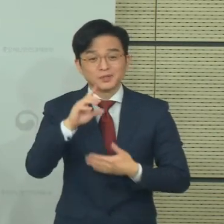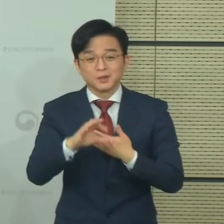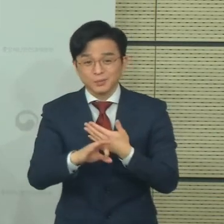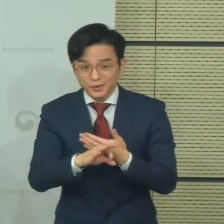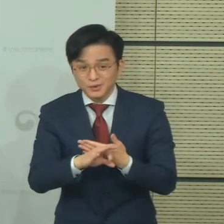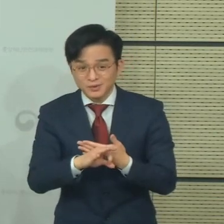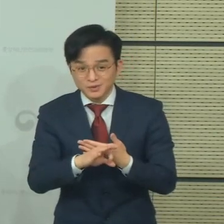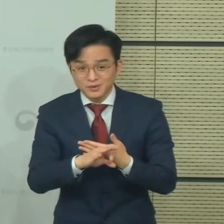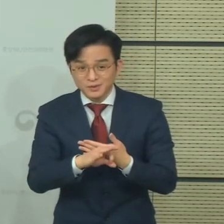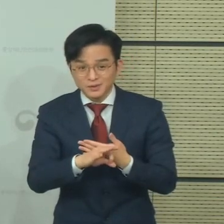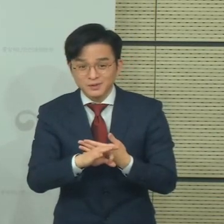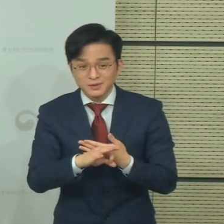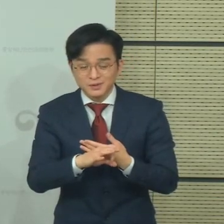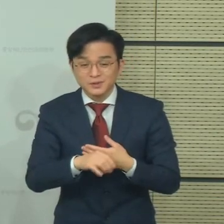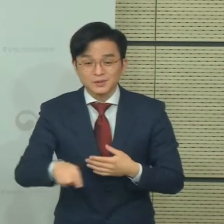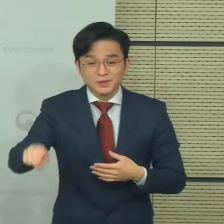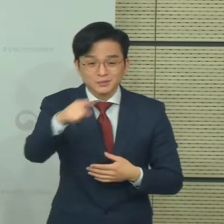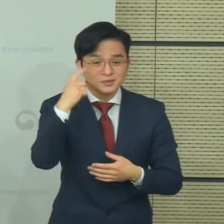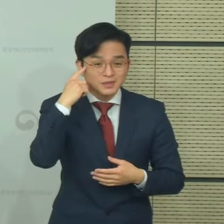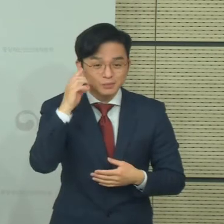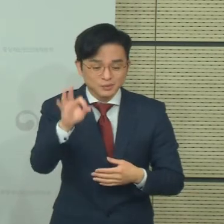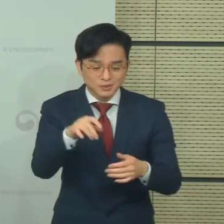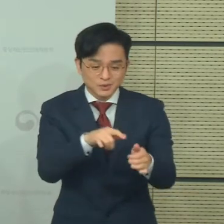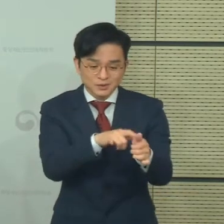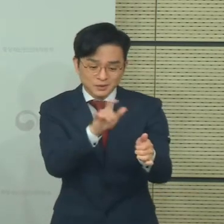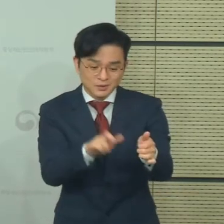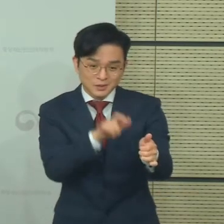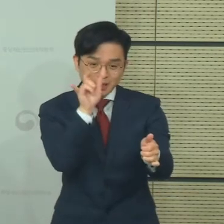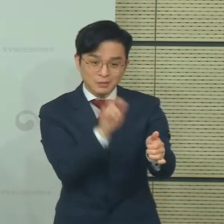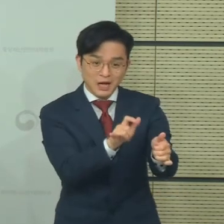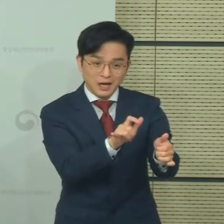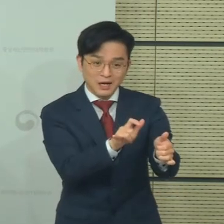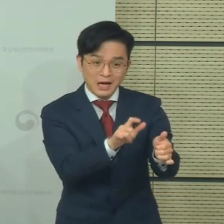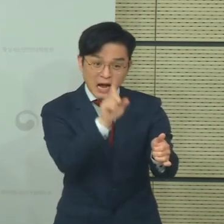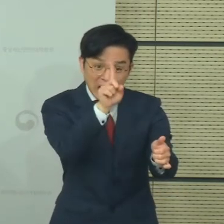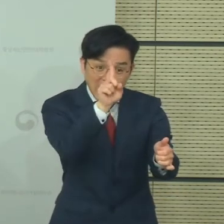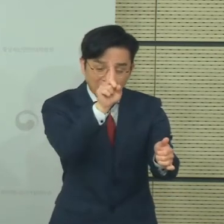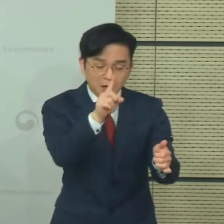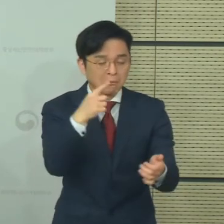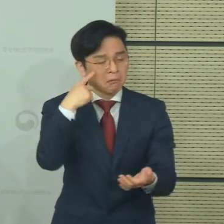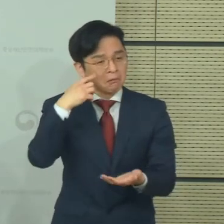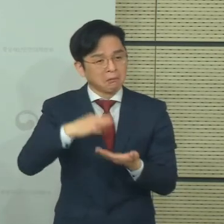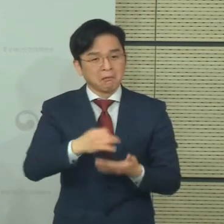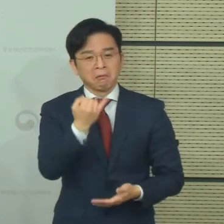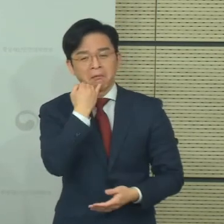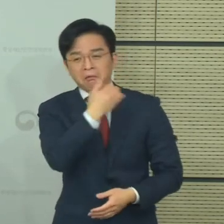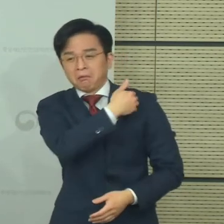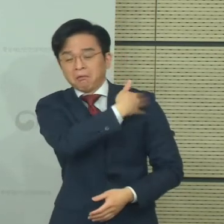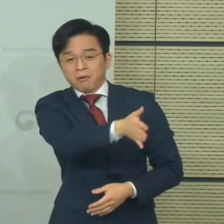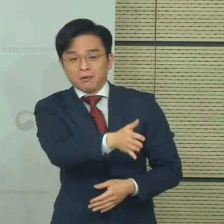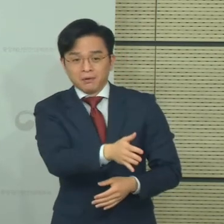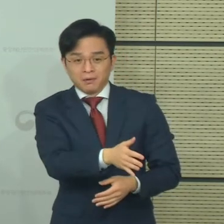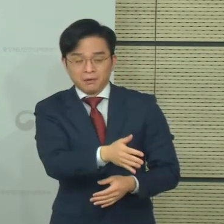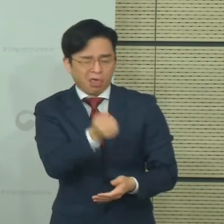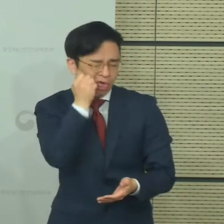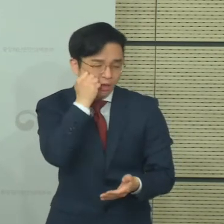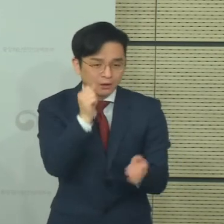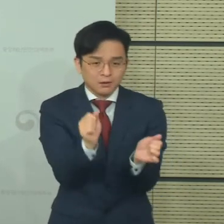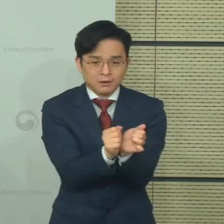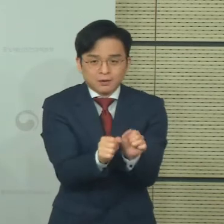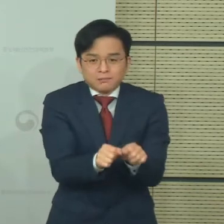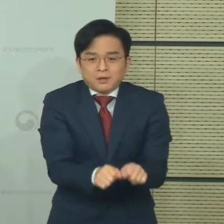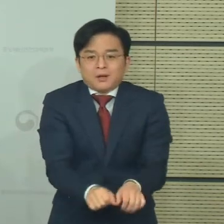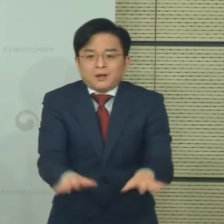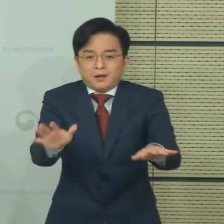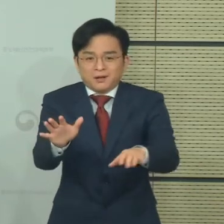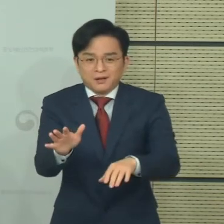조금만이라도 소홀해지면 집단 감염이 발생하기 쉬운 그런 이제 속성들을 가지고 있습니다. 그렇기 때문에 외국의